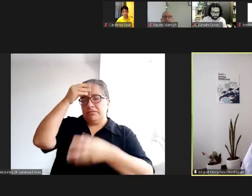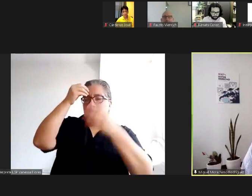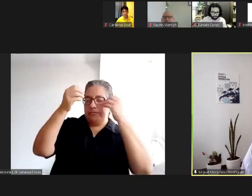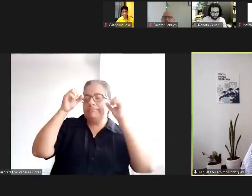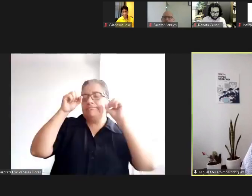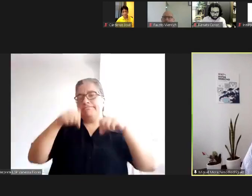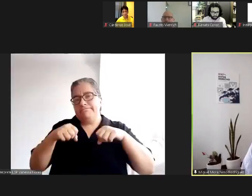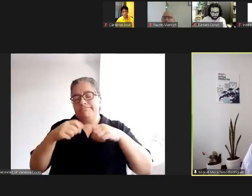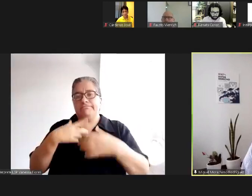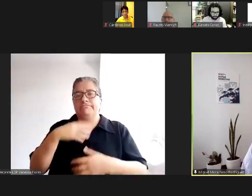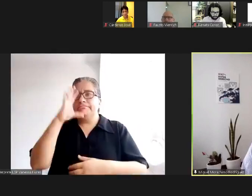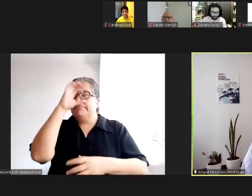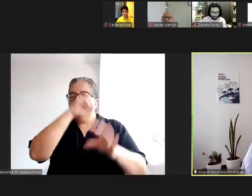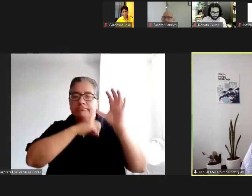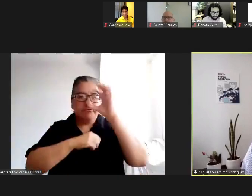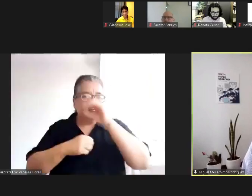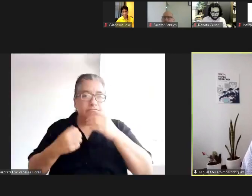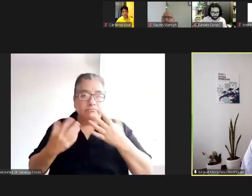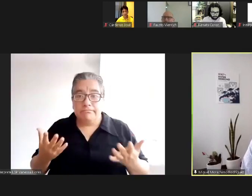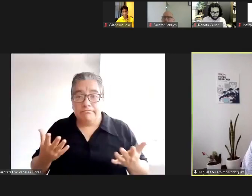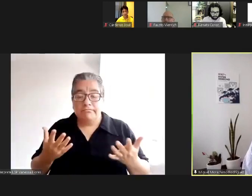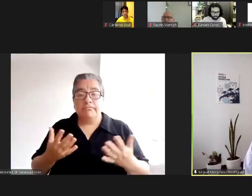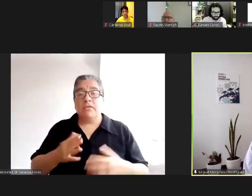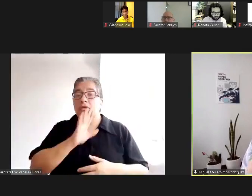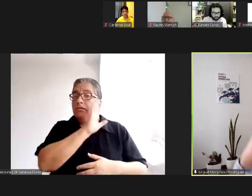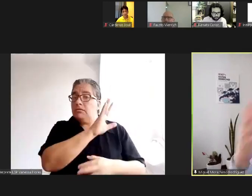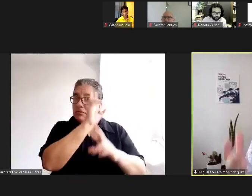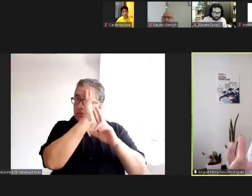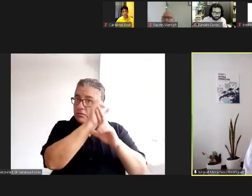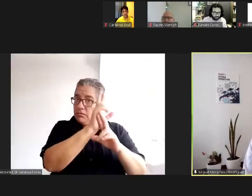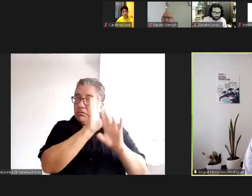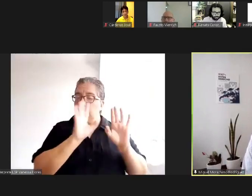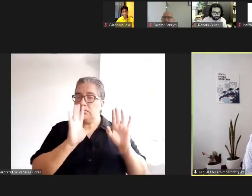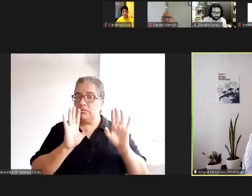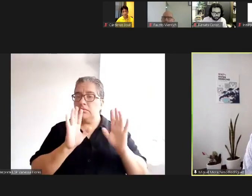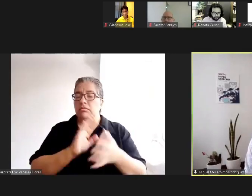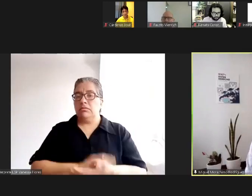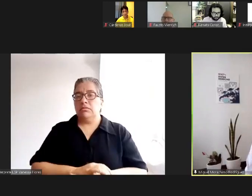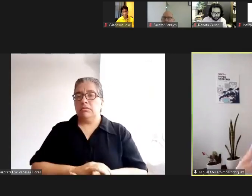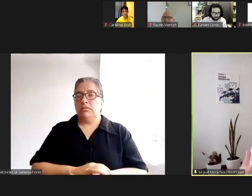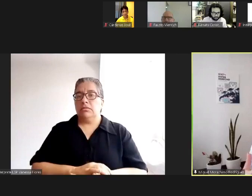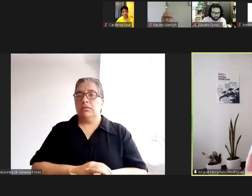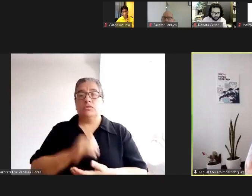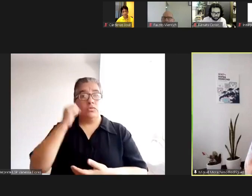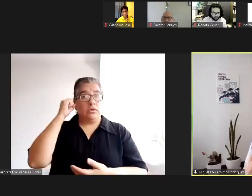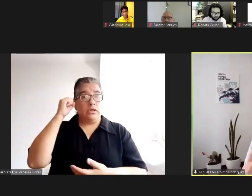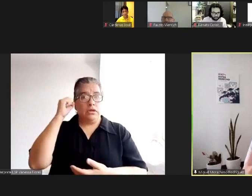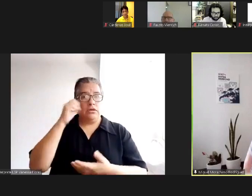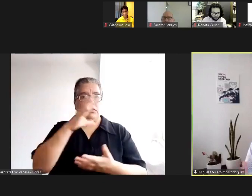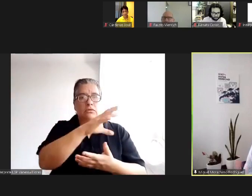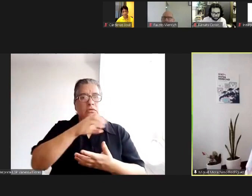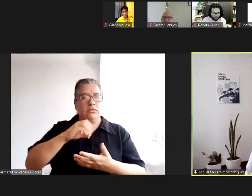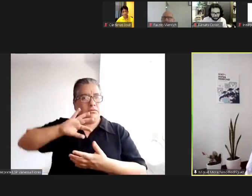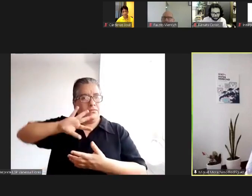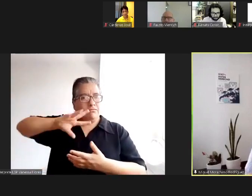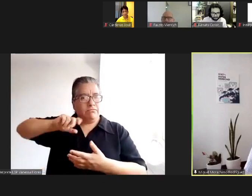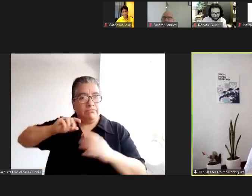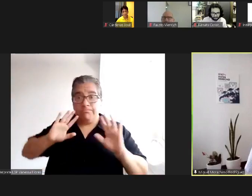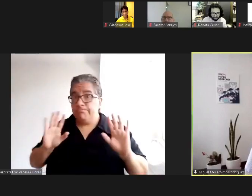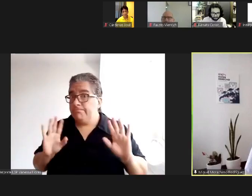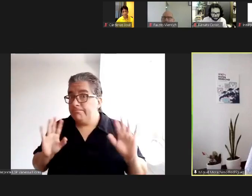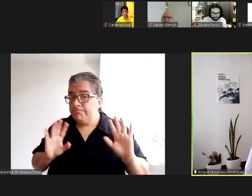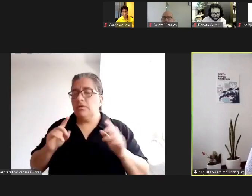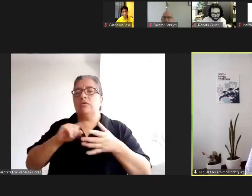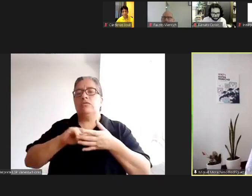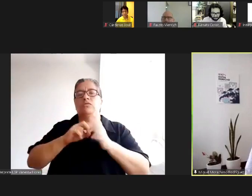perdemos de vista que también son una expresión de los derechos de autor, ¿no? Y en ese sentido yo creo que una